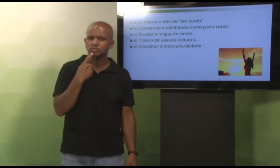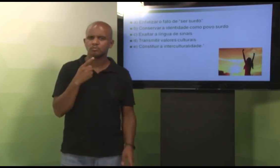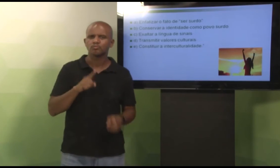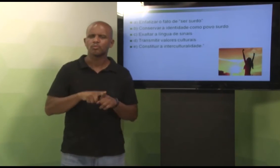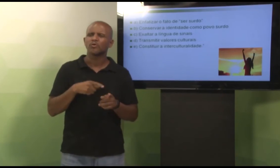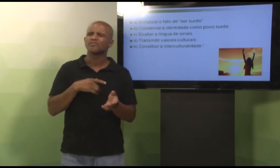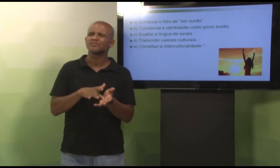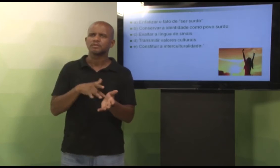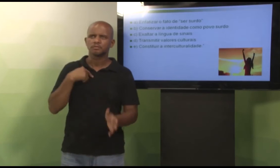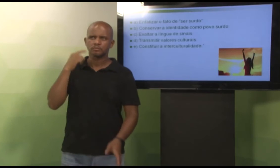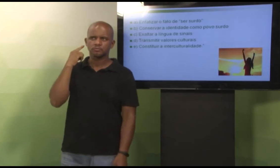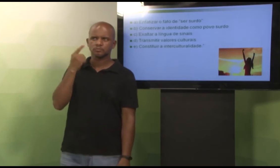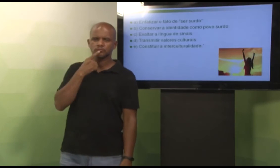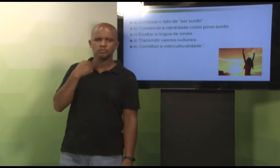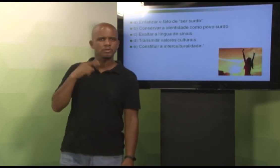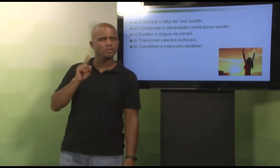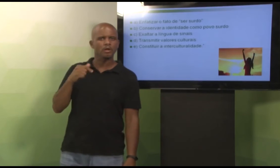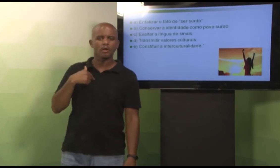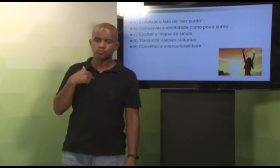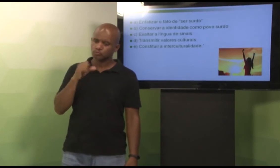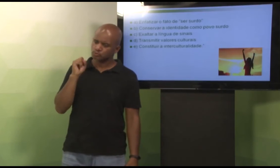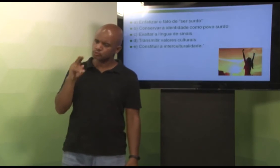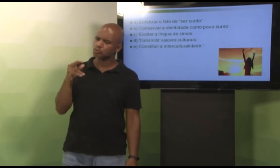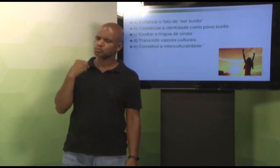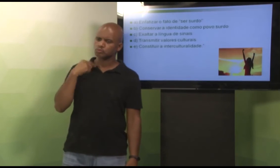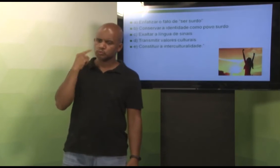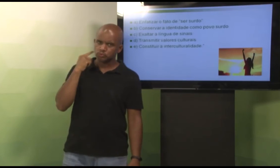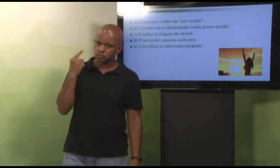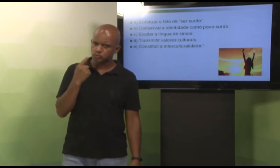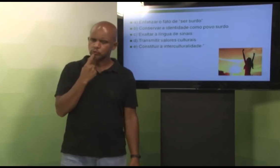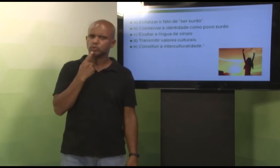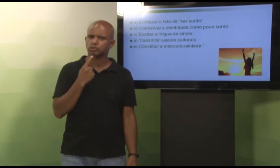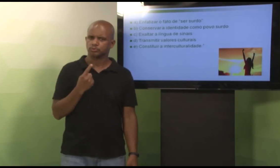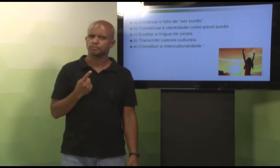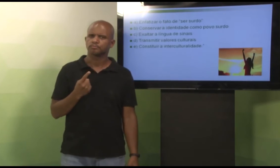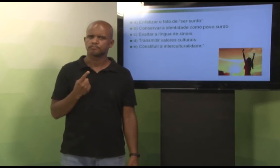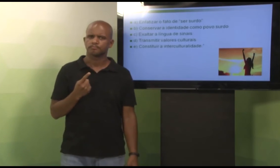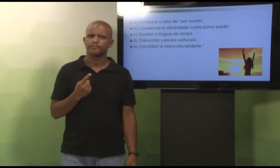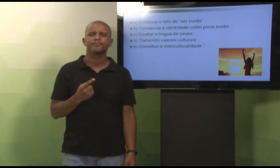surdo. Eu não vou fingir quem eu sou, fingir de surdo. Não, eu sou surdo.